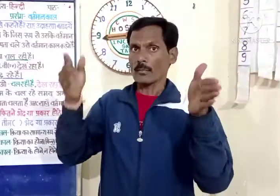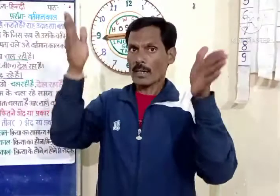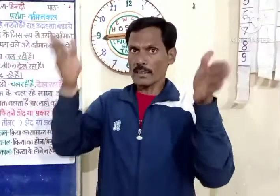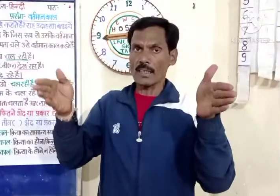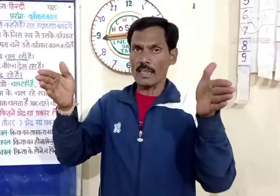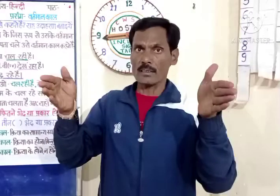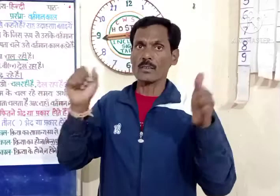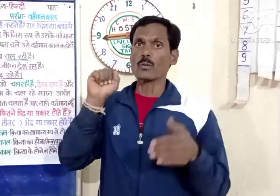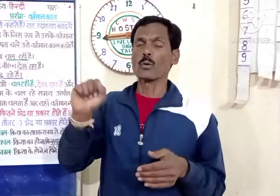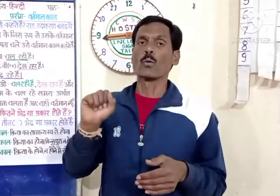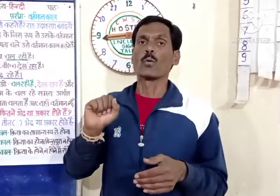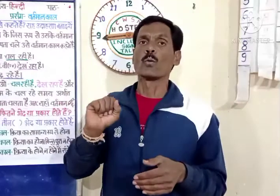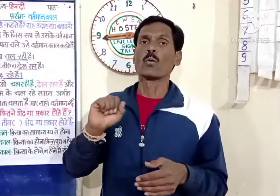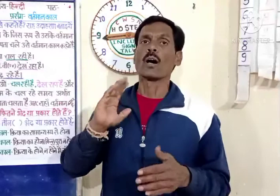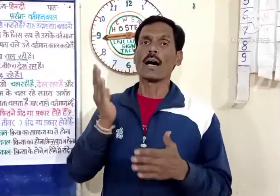वर्तमान काल को हम